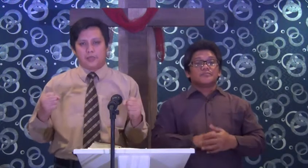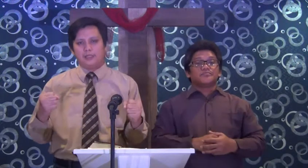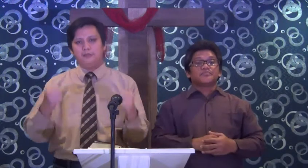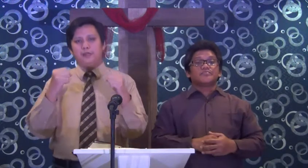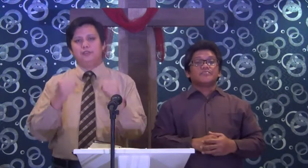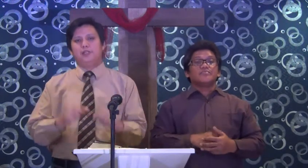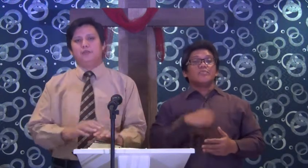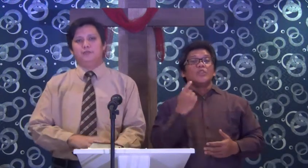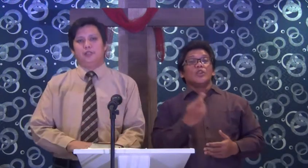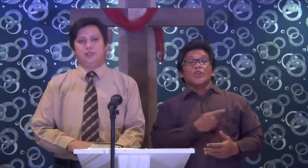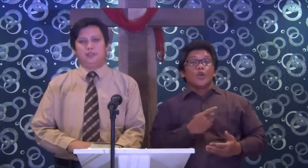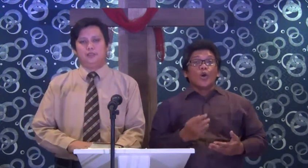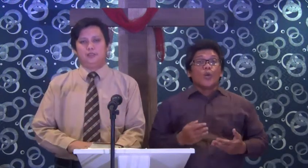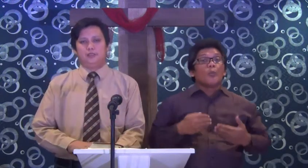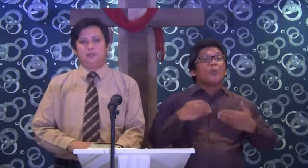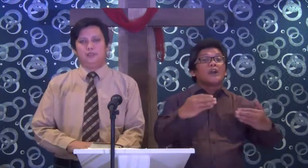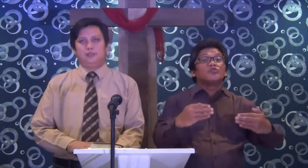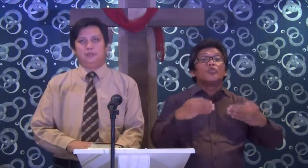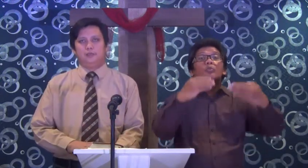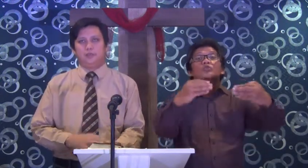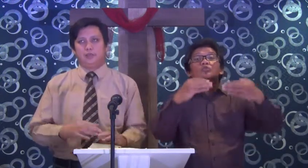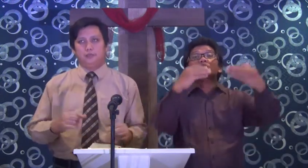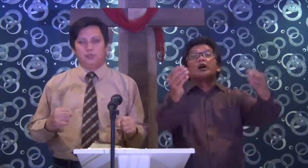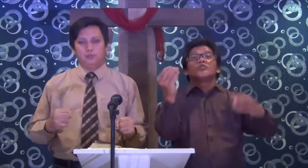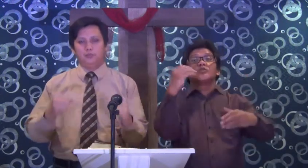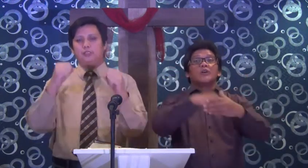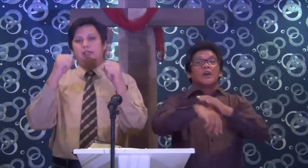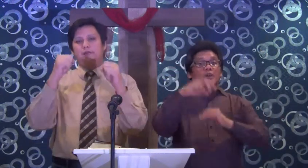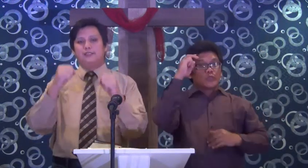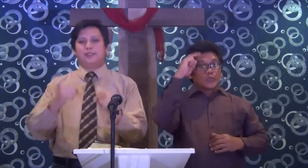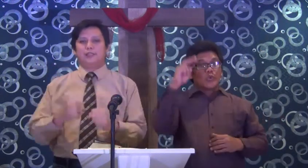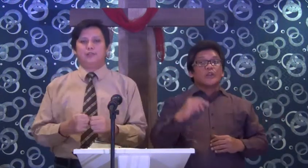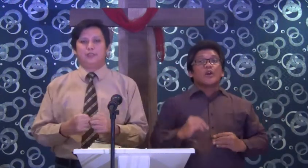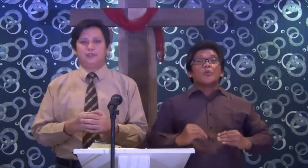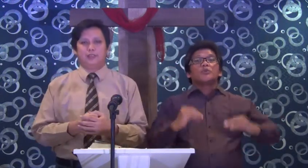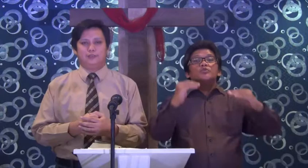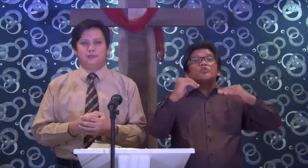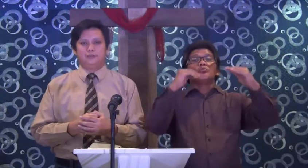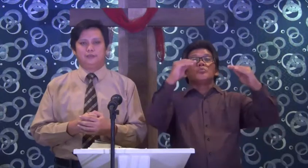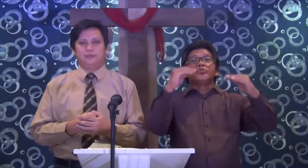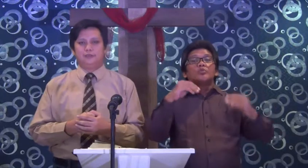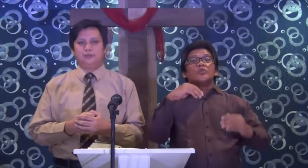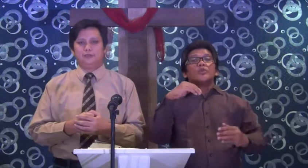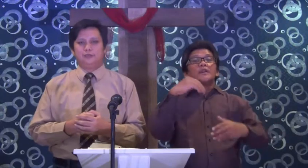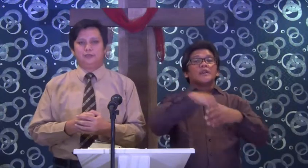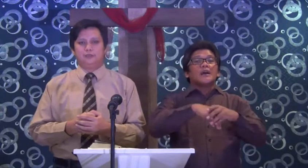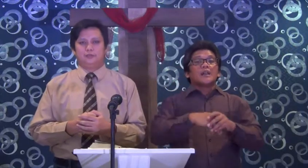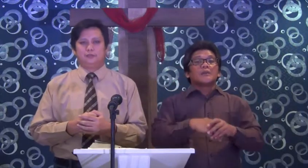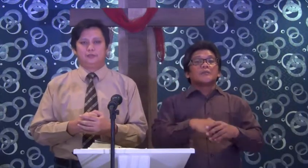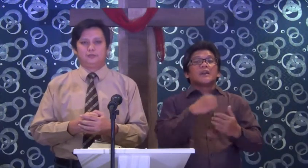Tapi kita semakin maju dalam, makin bertumbuh di dalam kasih karunia.